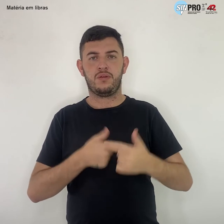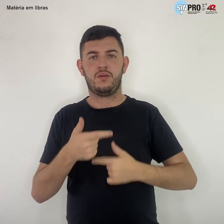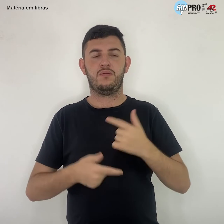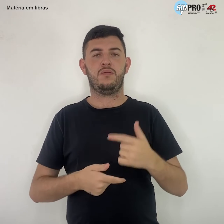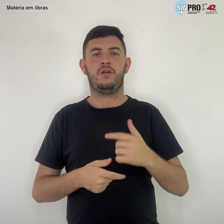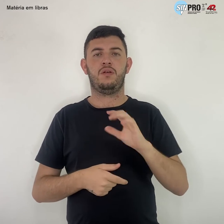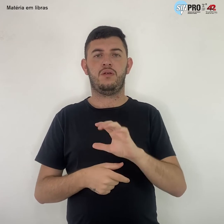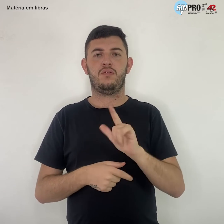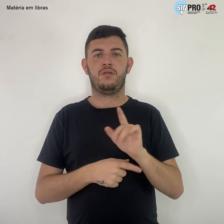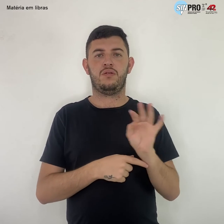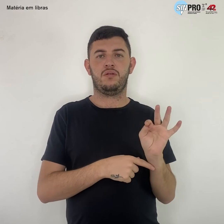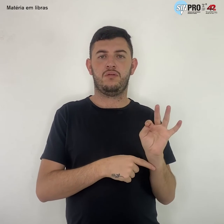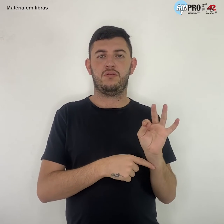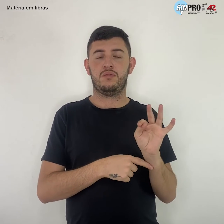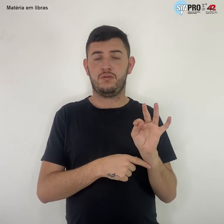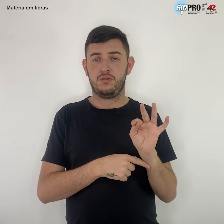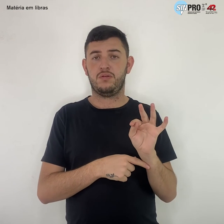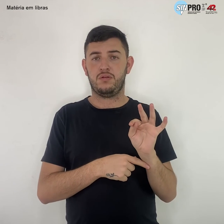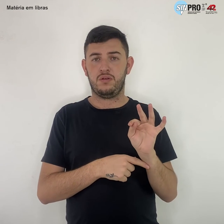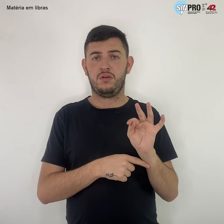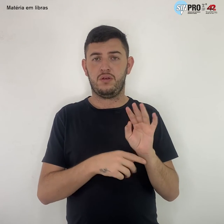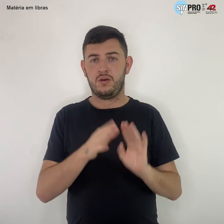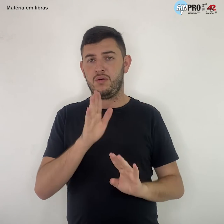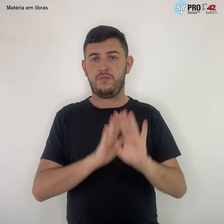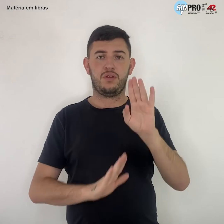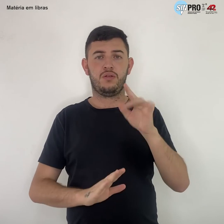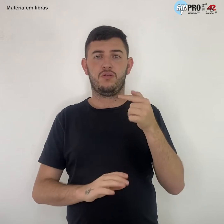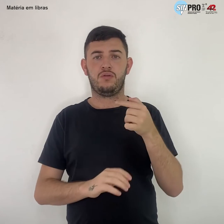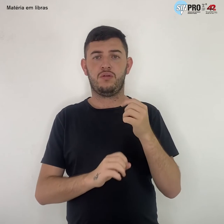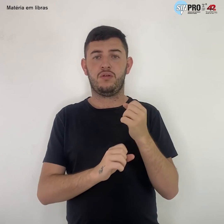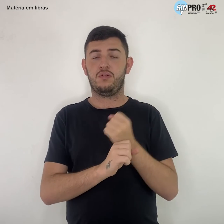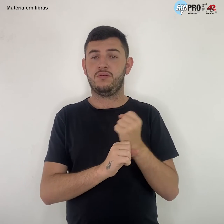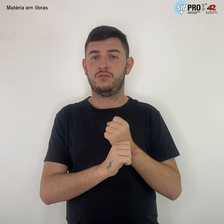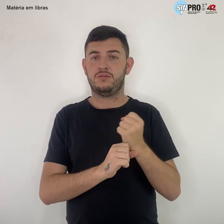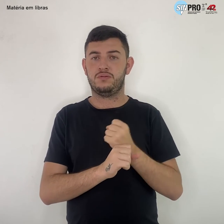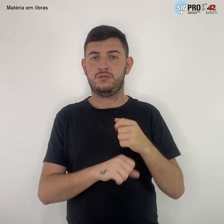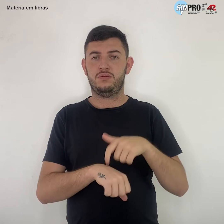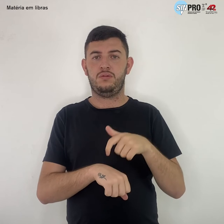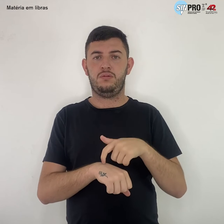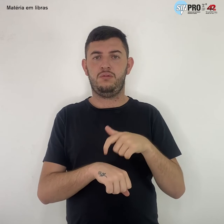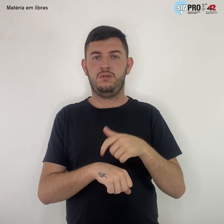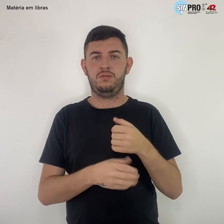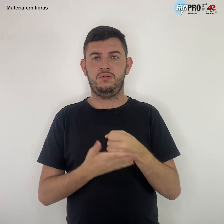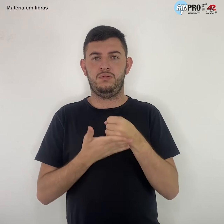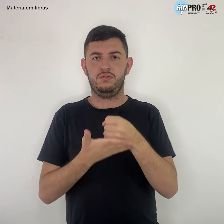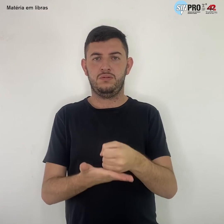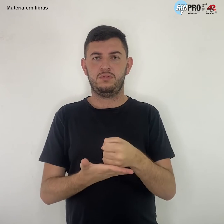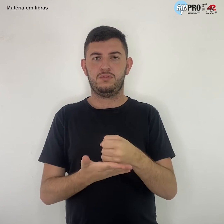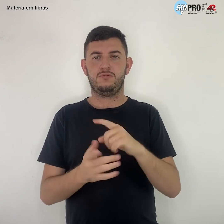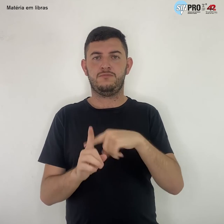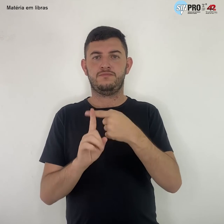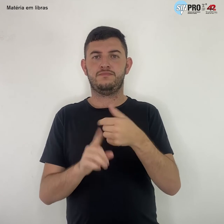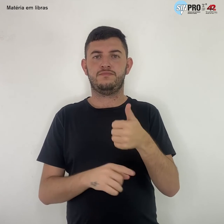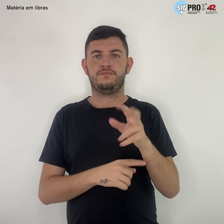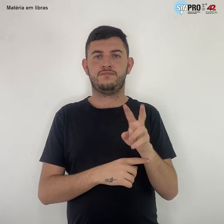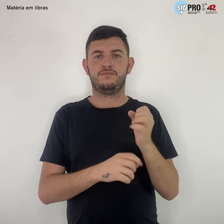celestista aumentou 7 anos e o tempo de contribuição 15 anos. As